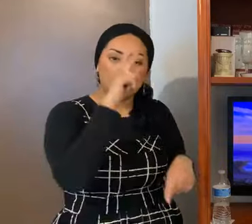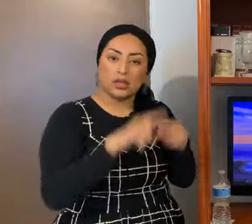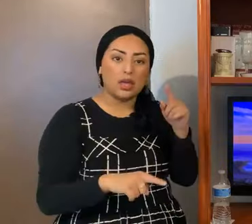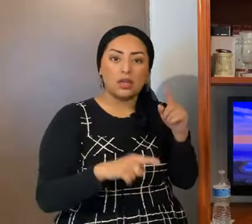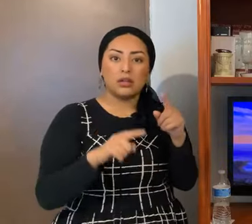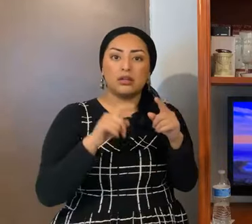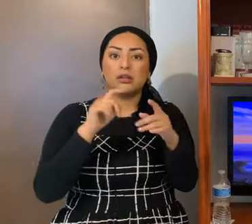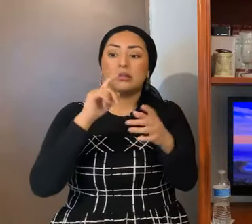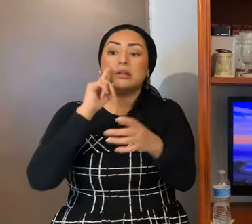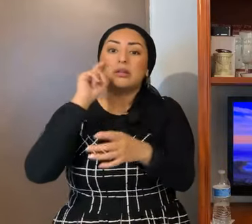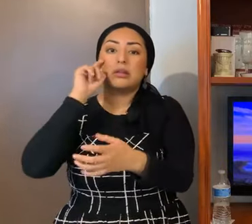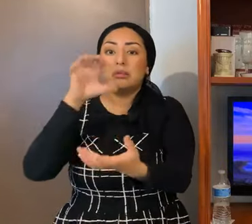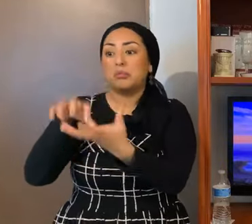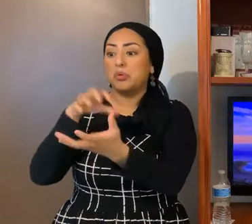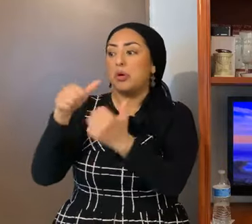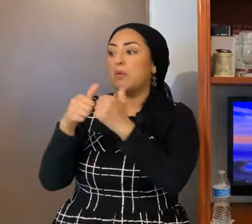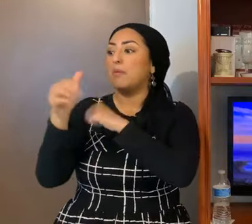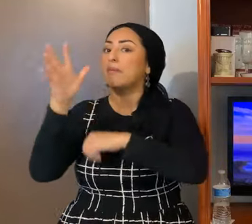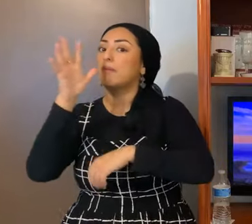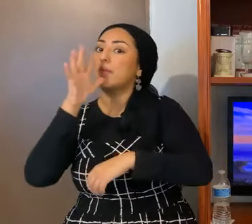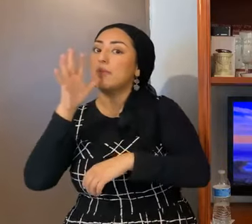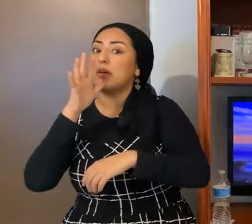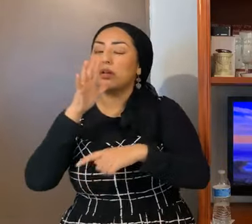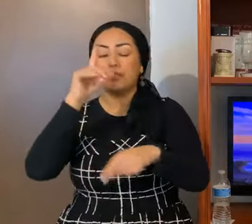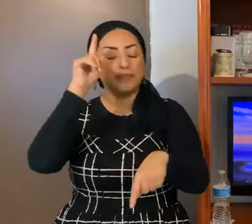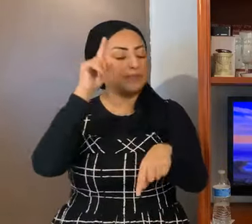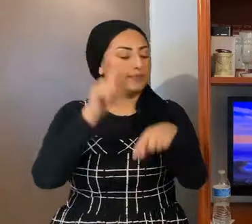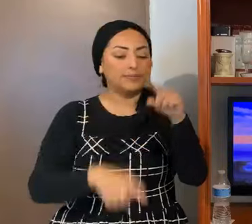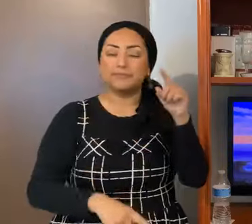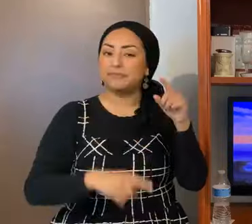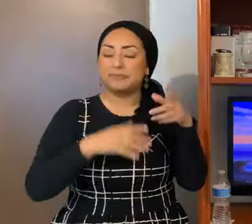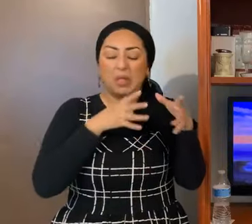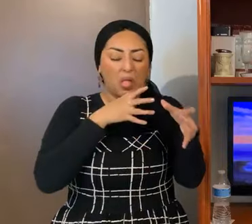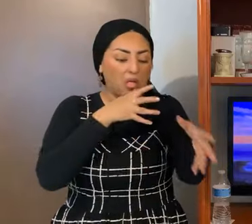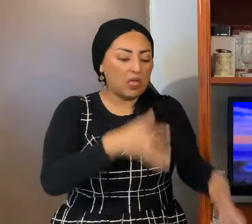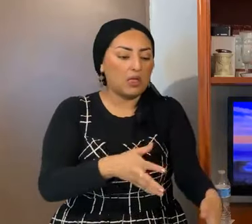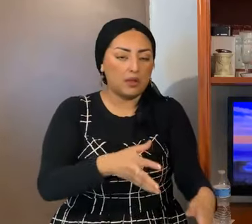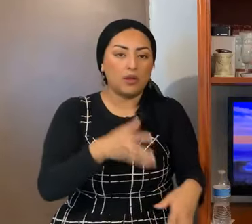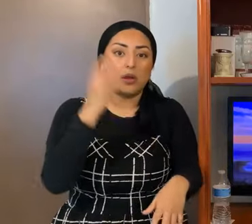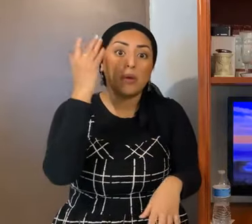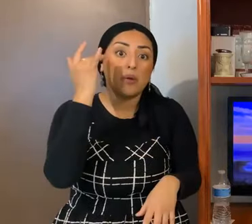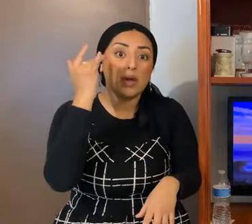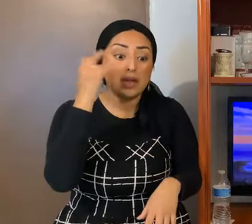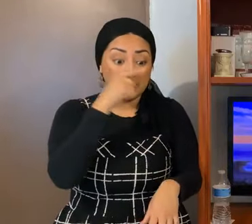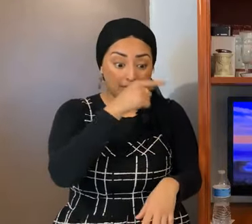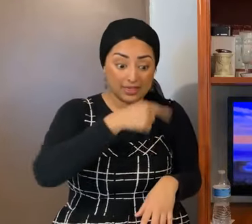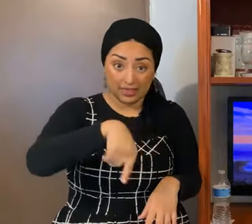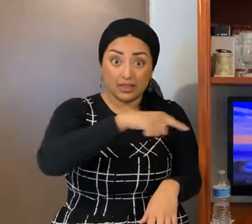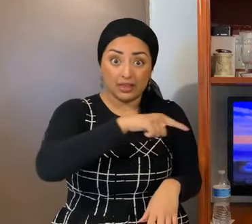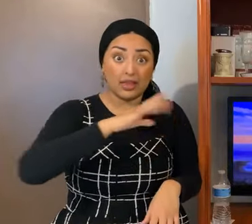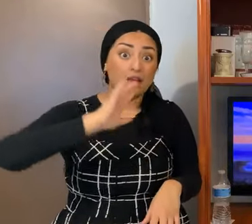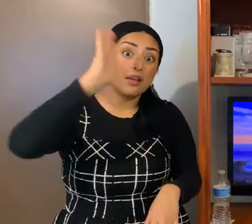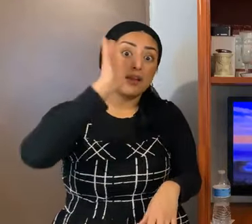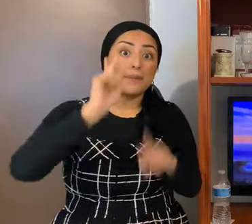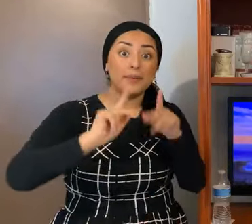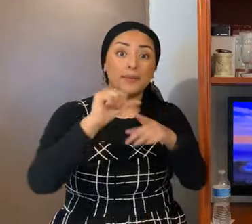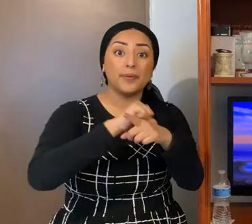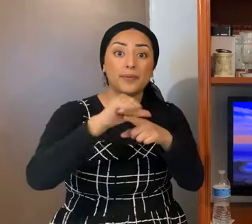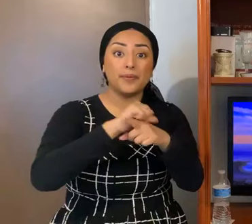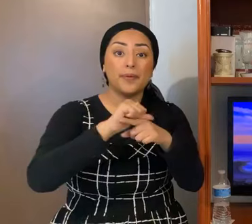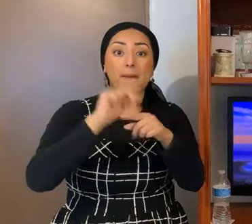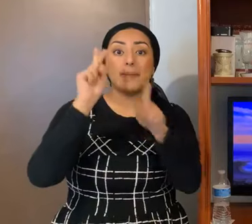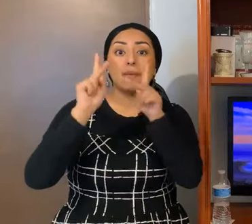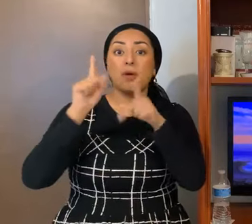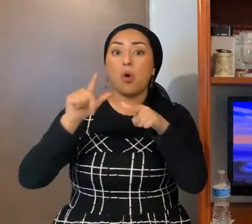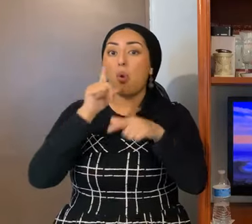tener relaciones íntimas, relaciones sexuales con los padres, ni los padres con los hijos, porque esto era una práctica que hacían